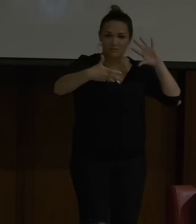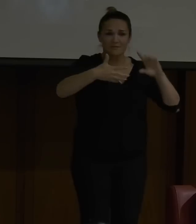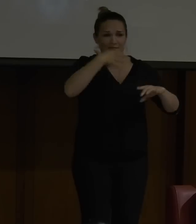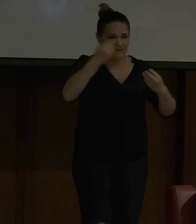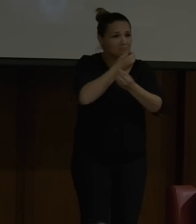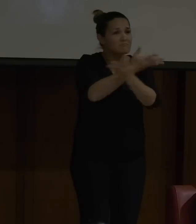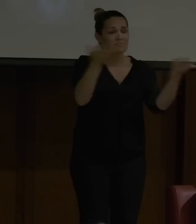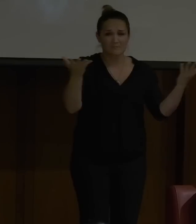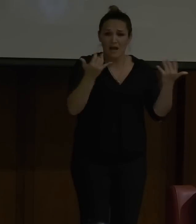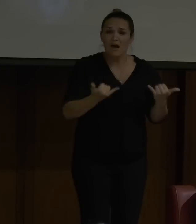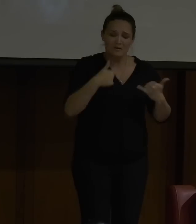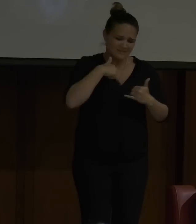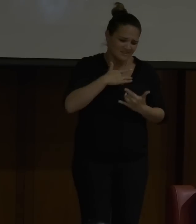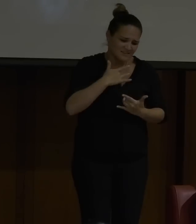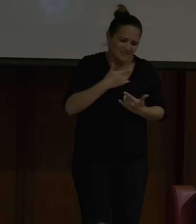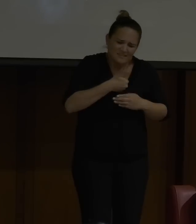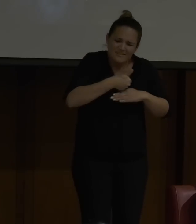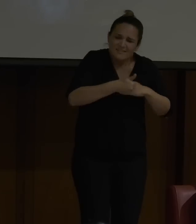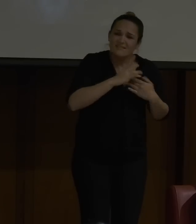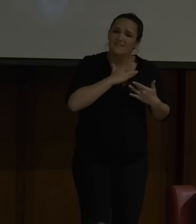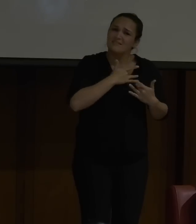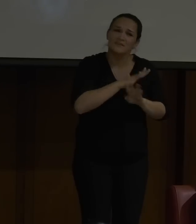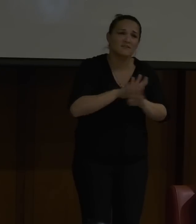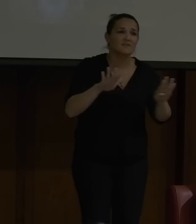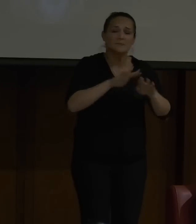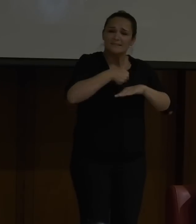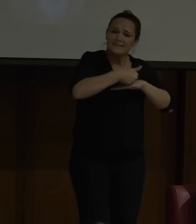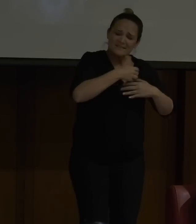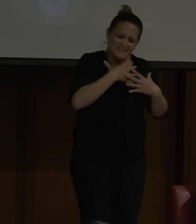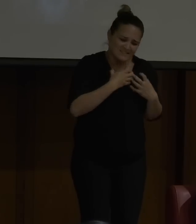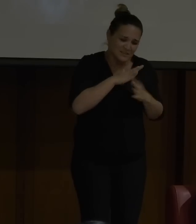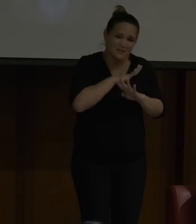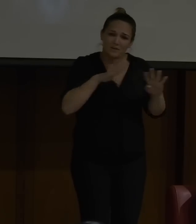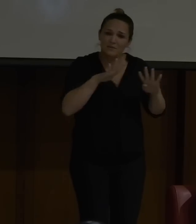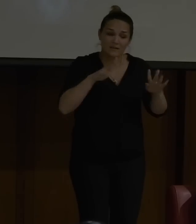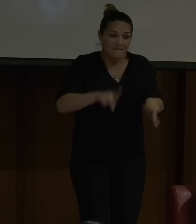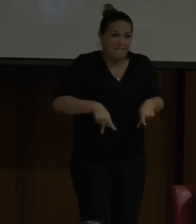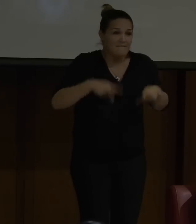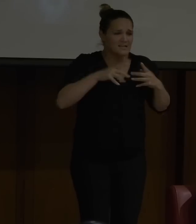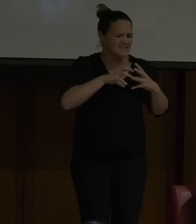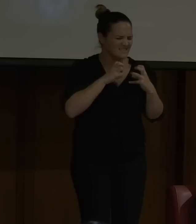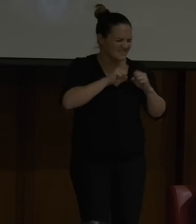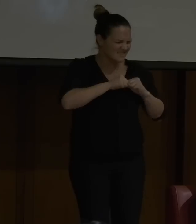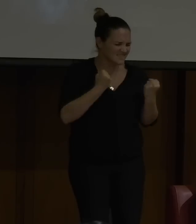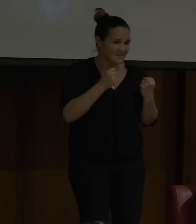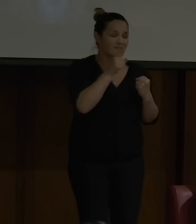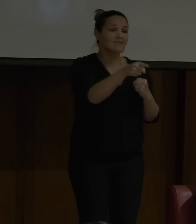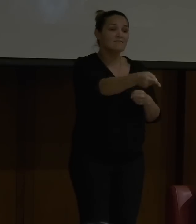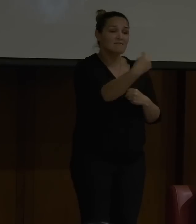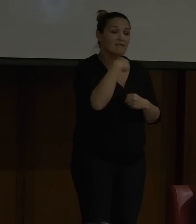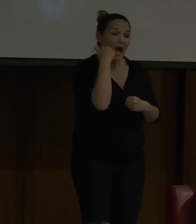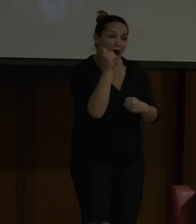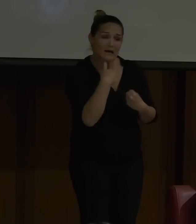alivio dolor me pide el alma, alivio dolor me está pidiendo. Llevo mi vida destrozada por una mujer que